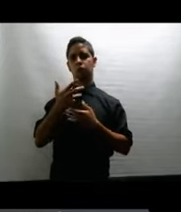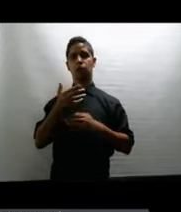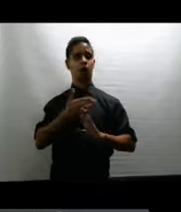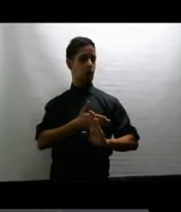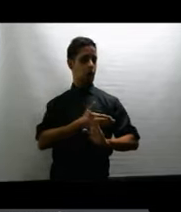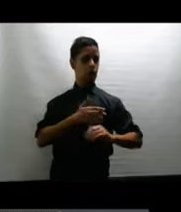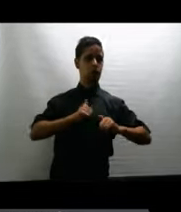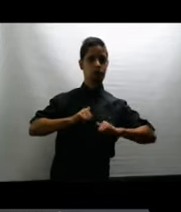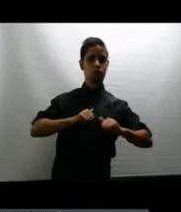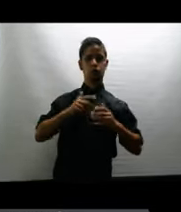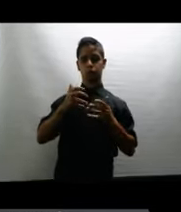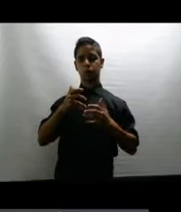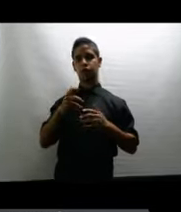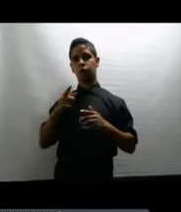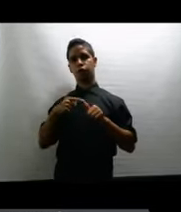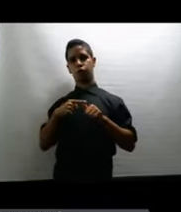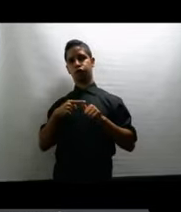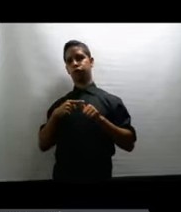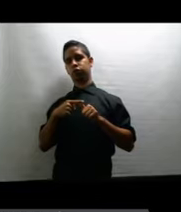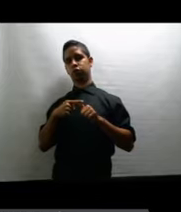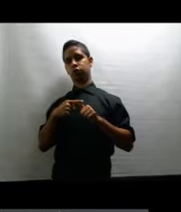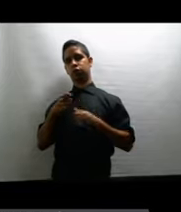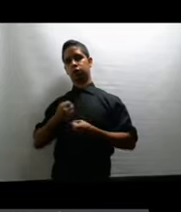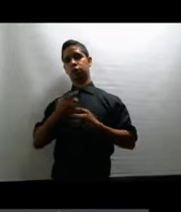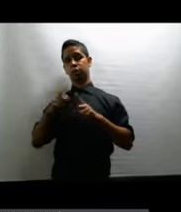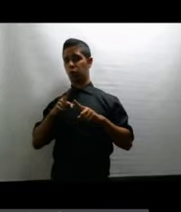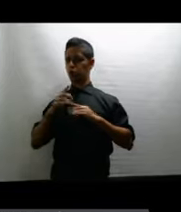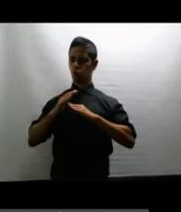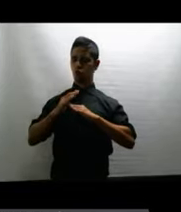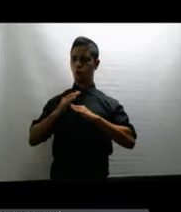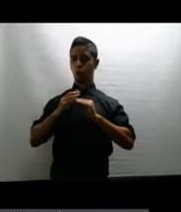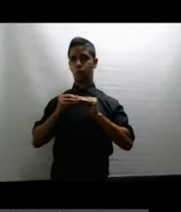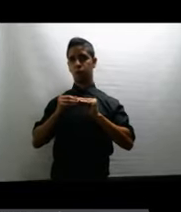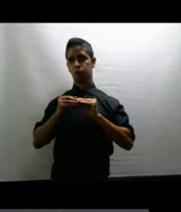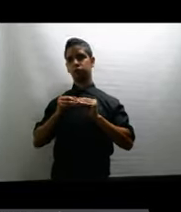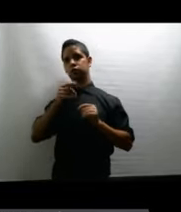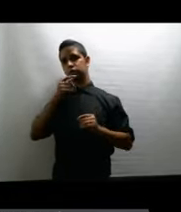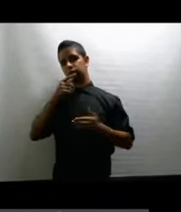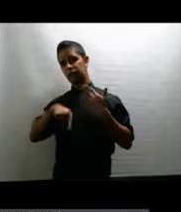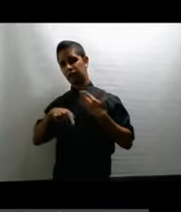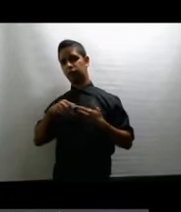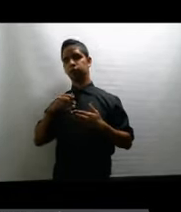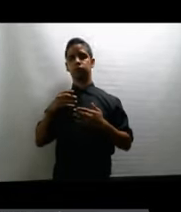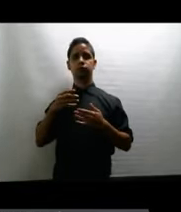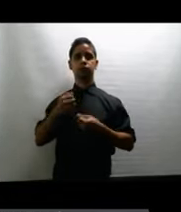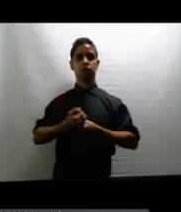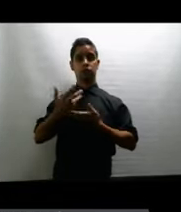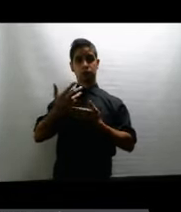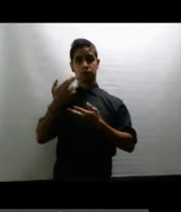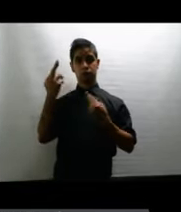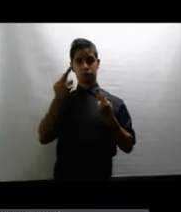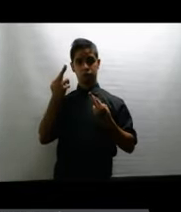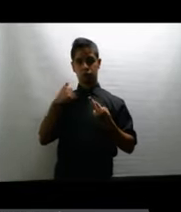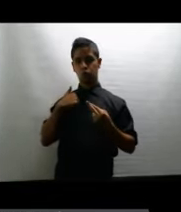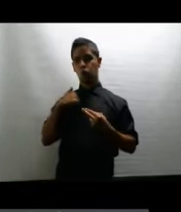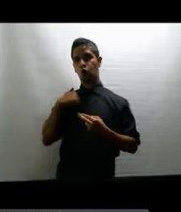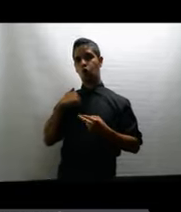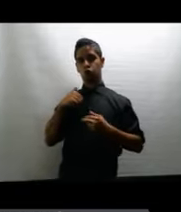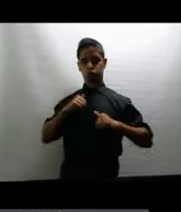yo quería ser cantante. Yo quería hacer las dos cosas. Pero más que todo, yo quería ser cantante. Claro que yo descubrí el